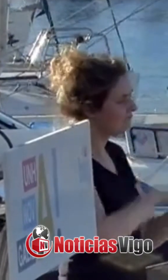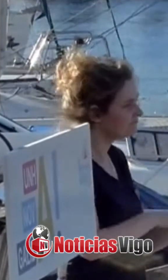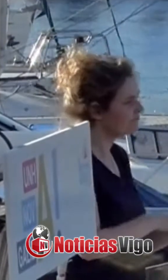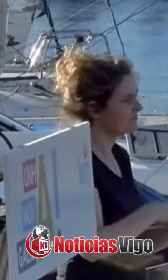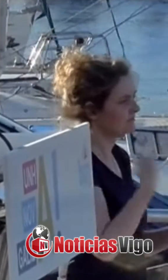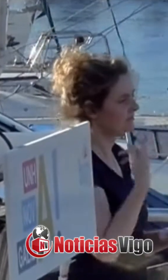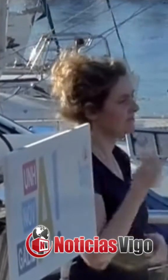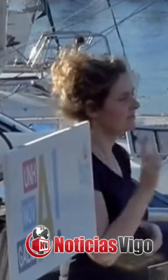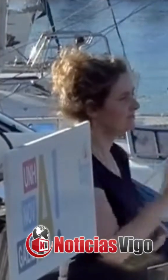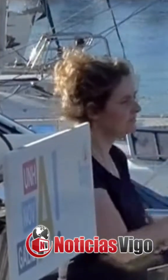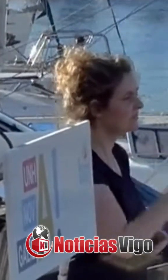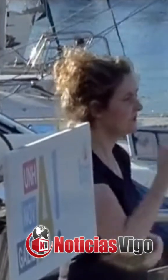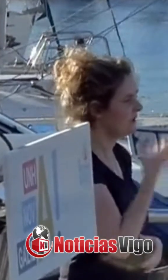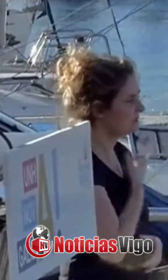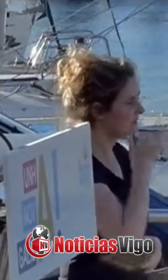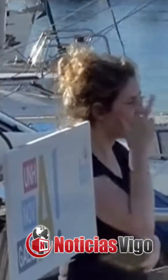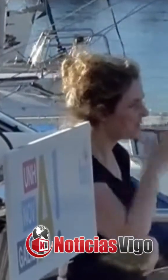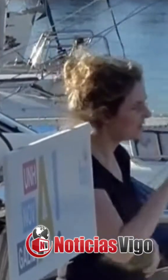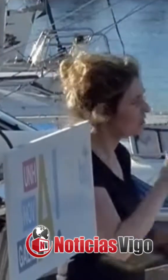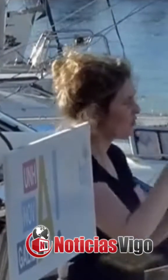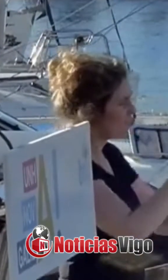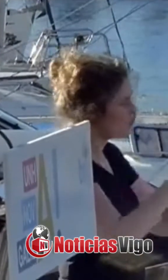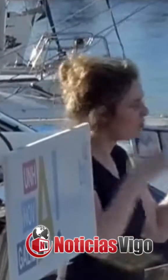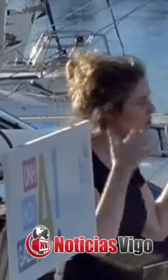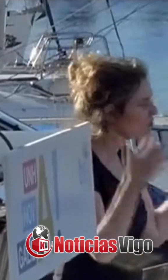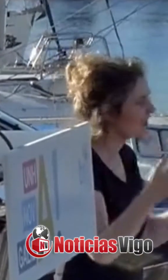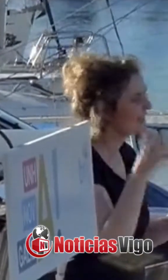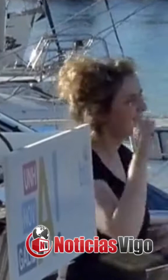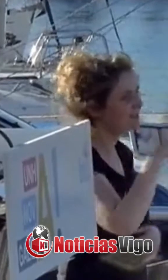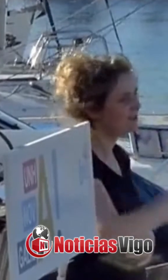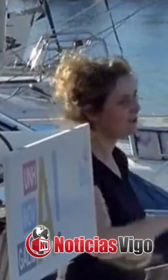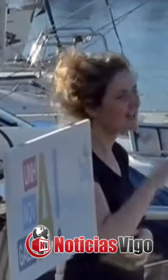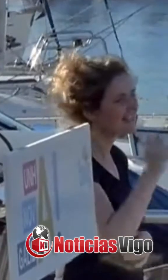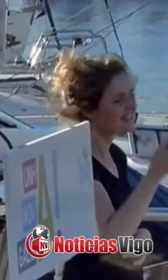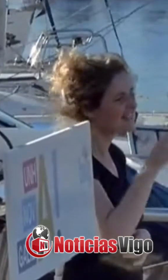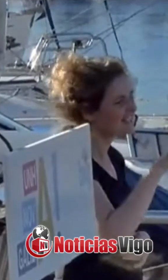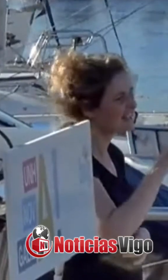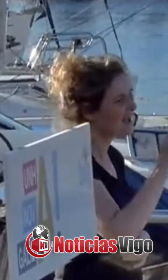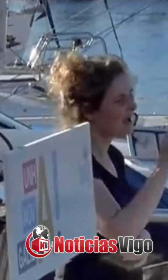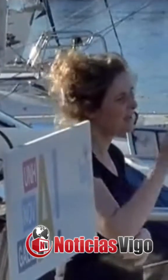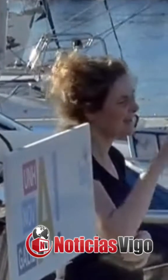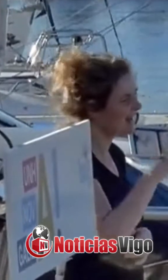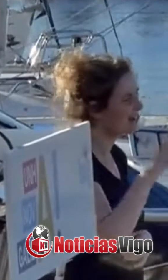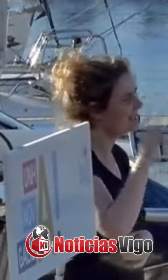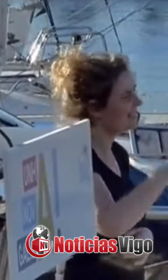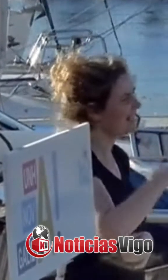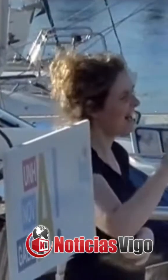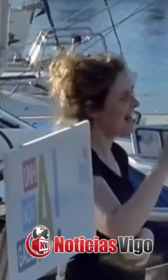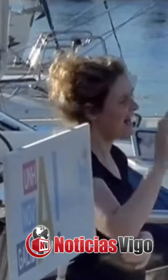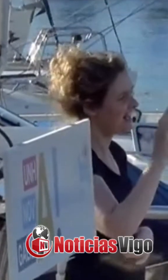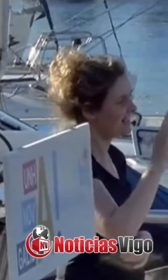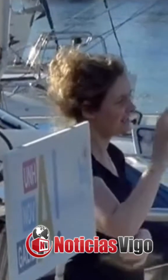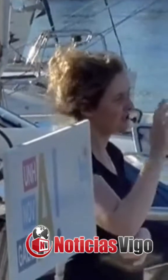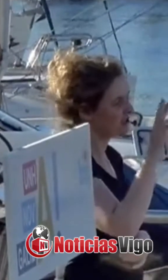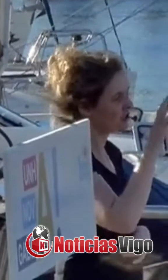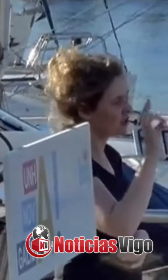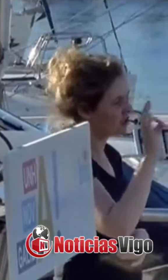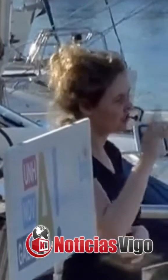de Vigo, no Congreso. E aquí temos a Xavier e a Néstor, que están deixando o pabollón no máis